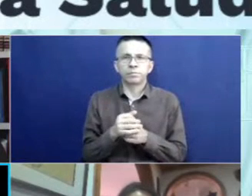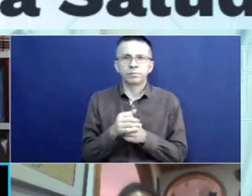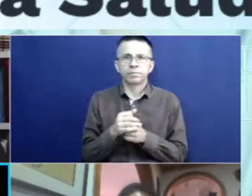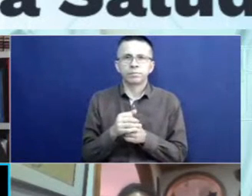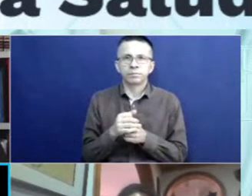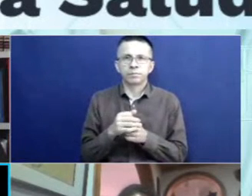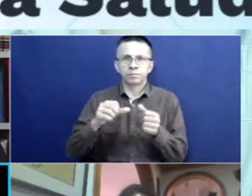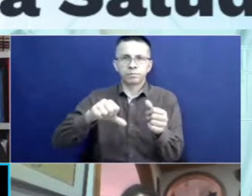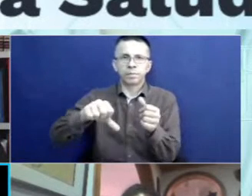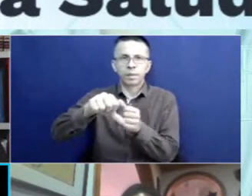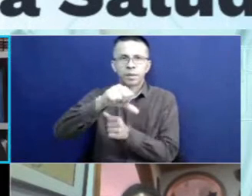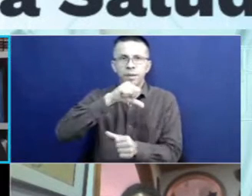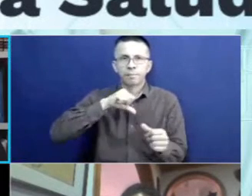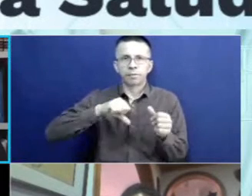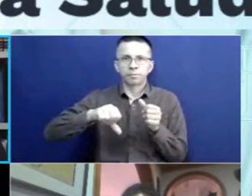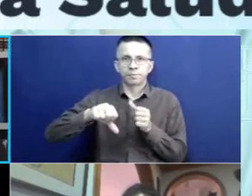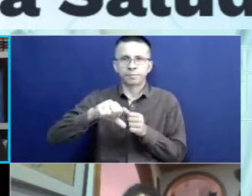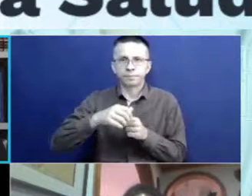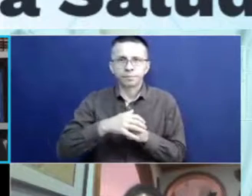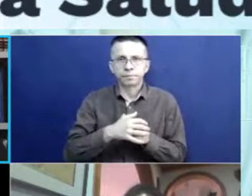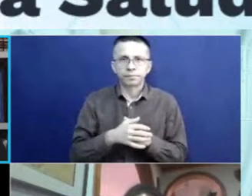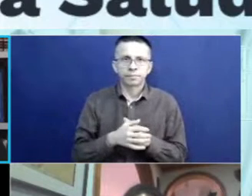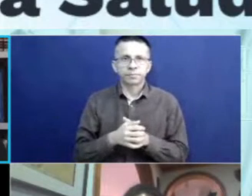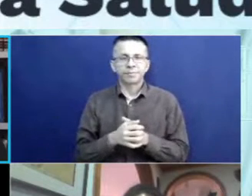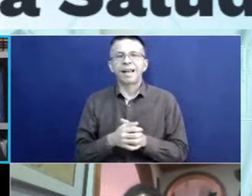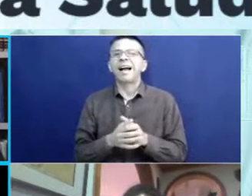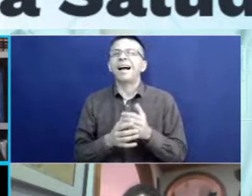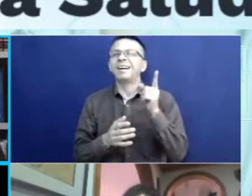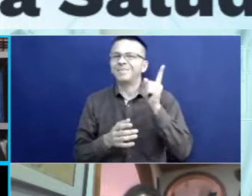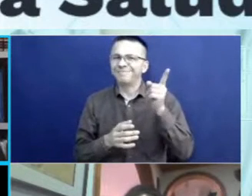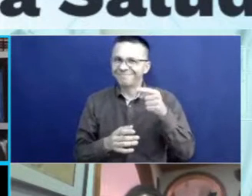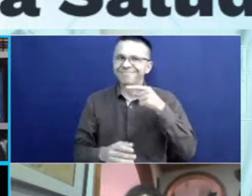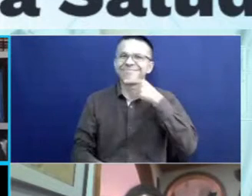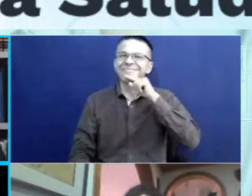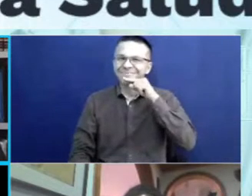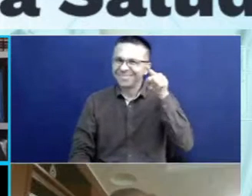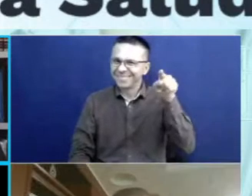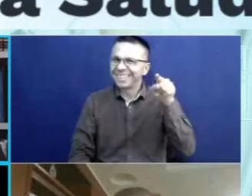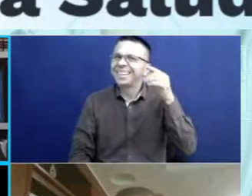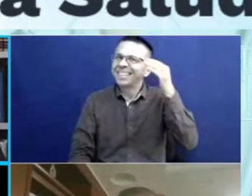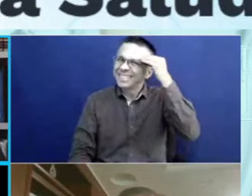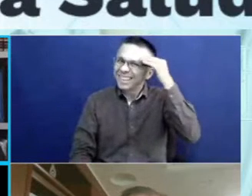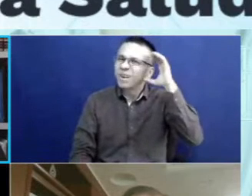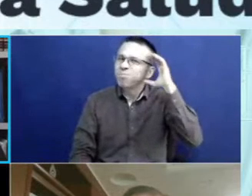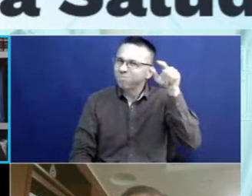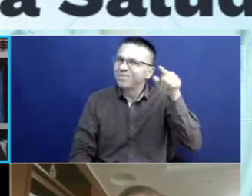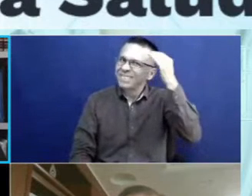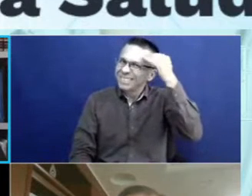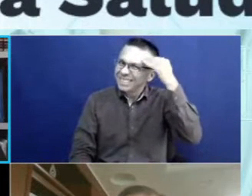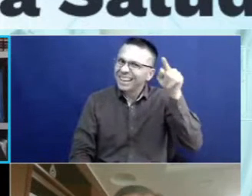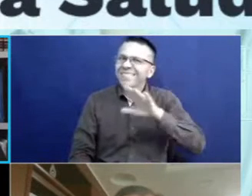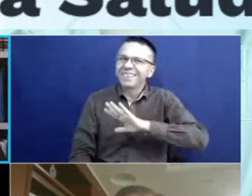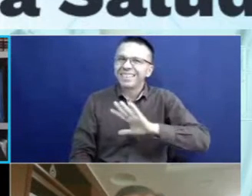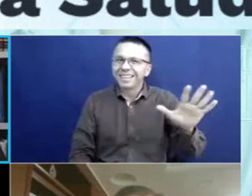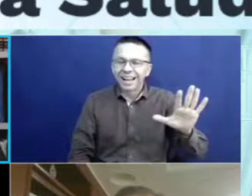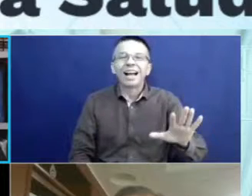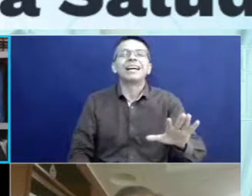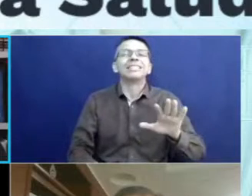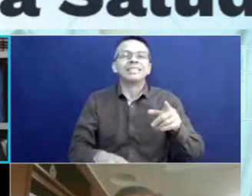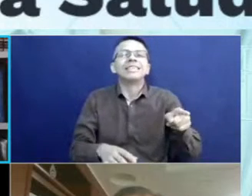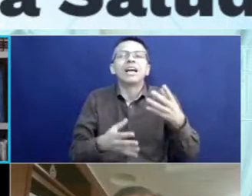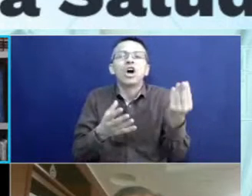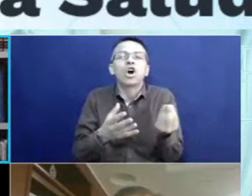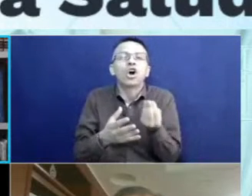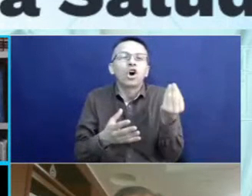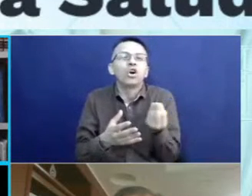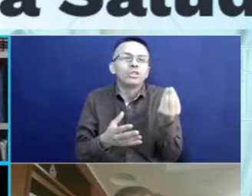Consejero, su merced, ¿dónde estaba rodando? No, yo sé dónde estaba rodando. Yo sé dónde estaba, consejero. Estamos en el consejo. En el consejo.